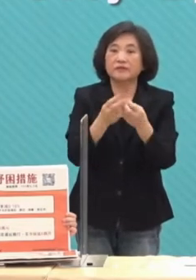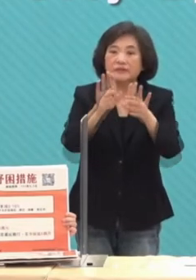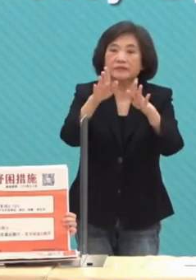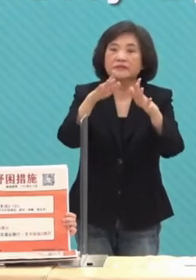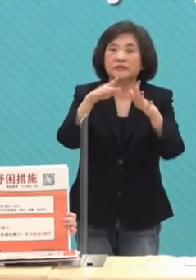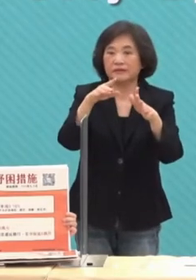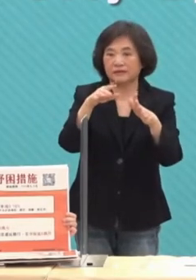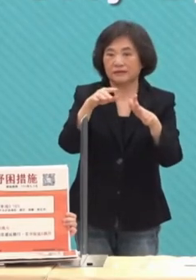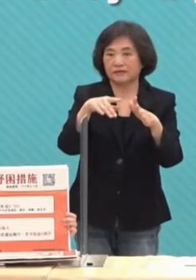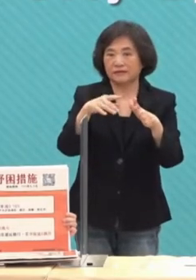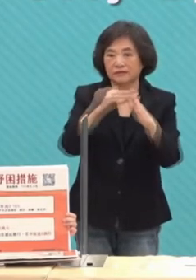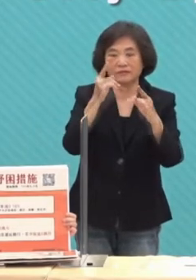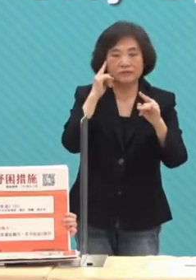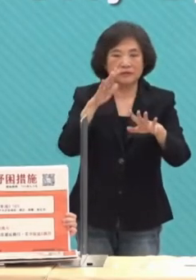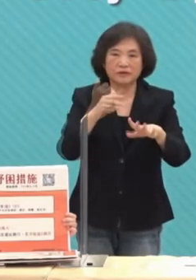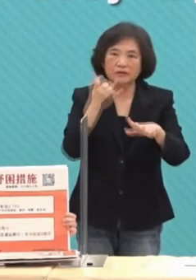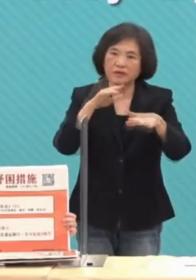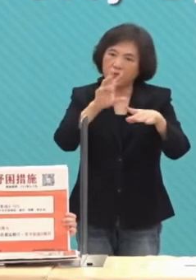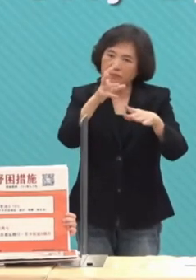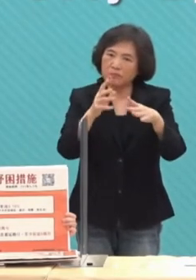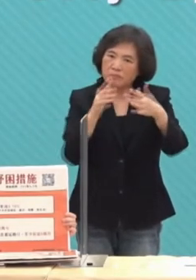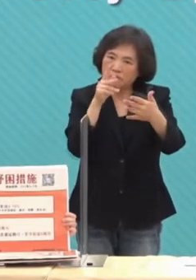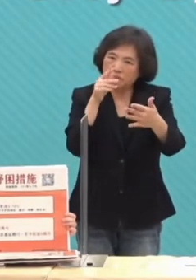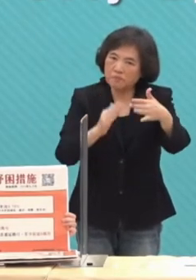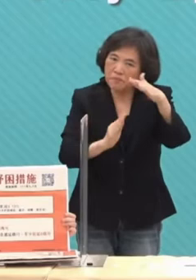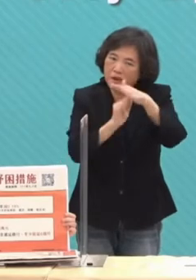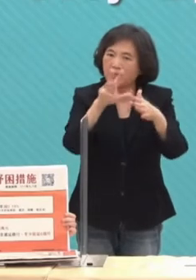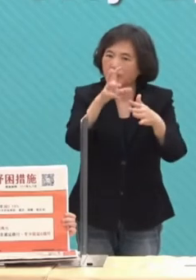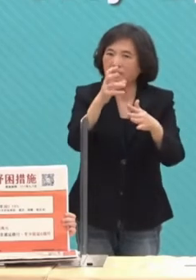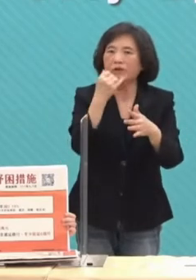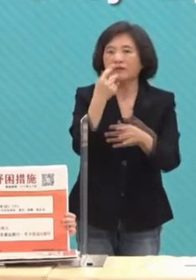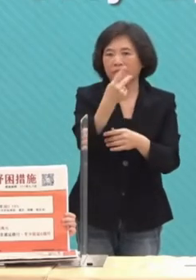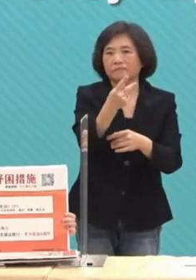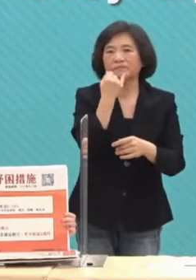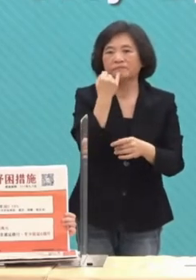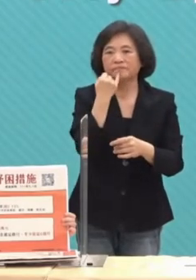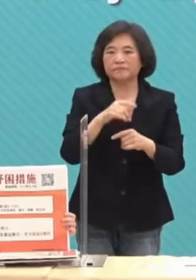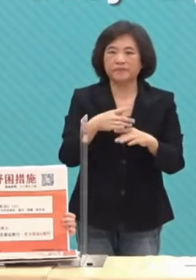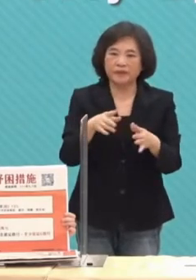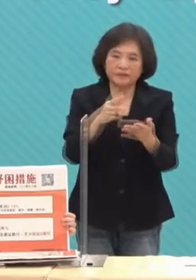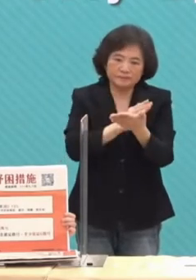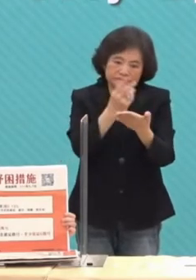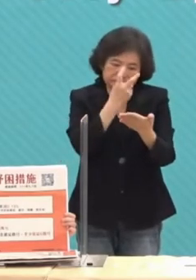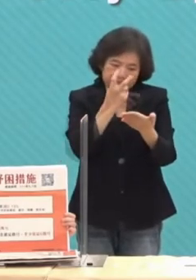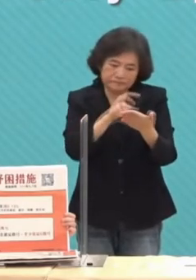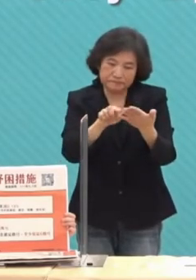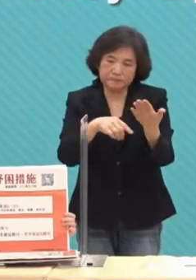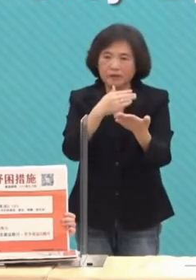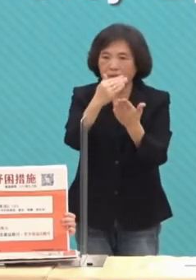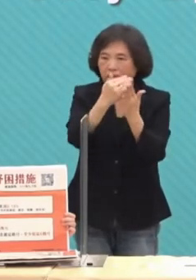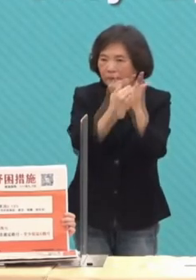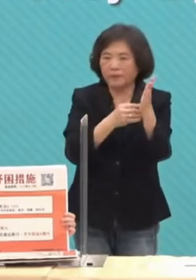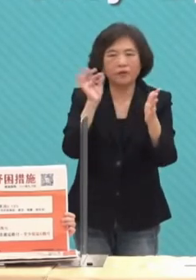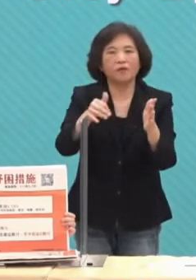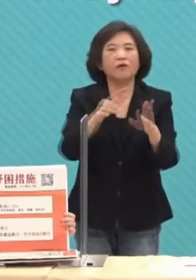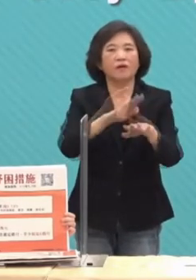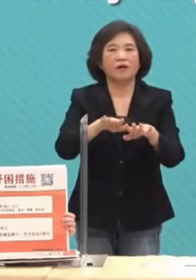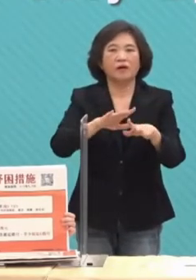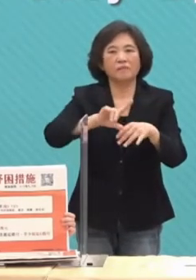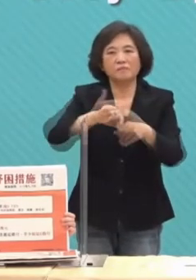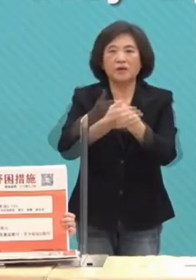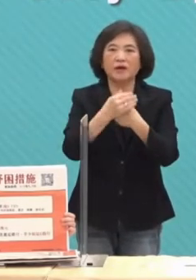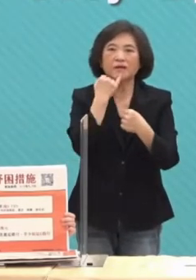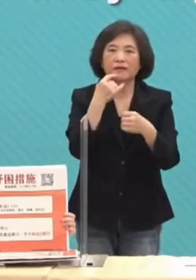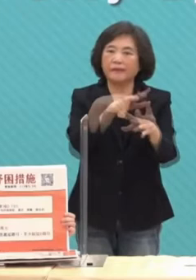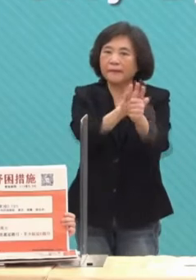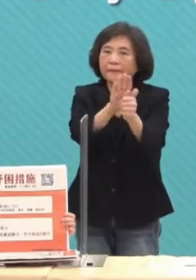贷，那最高是可以到80万。那它其实在审核来看的话，其实它的程序都是非常的快速，那也希望可以